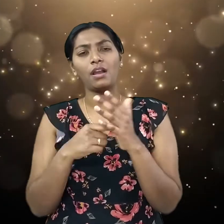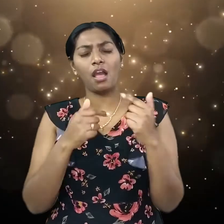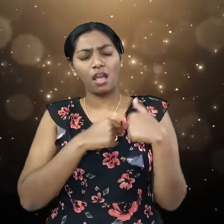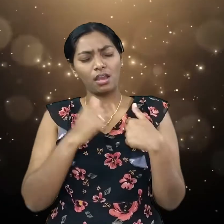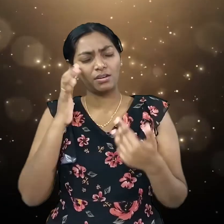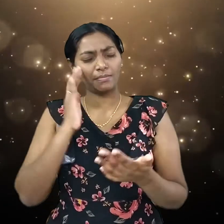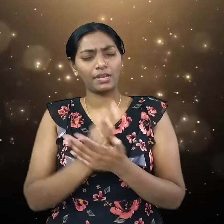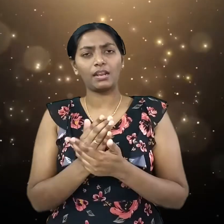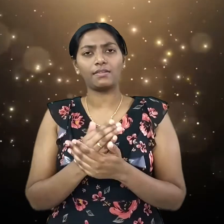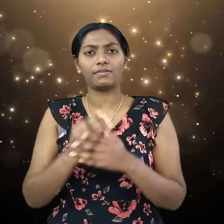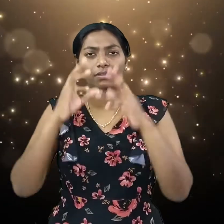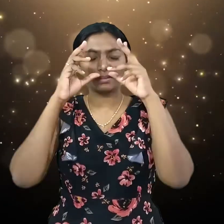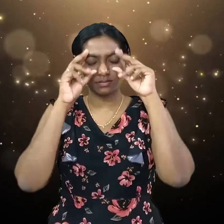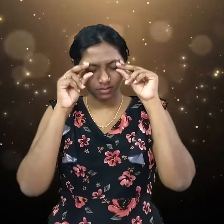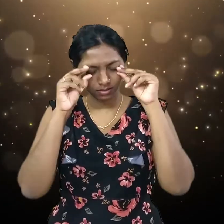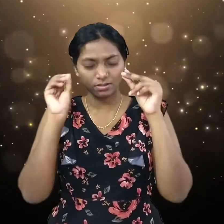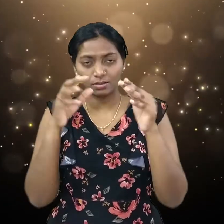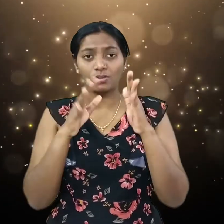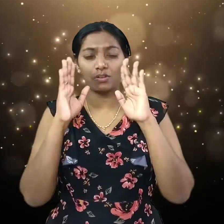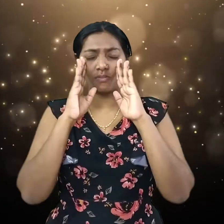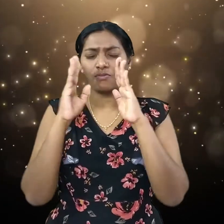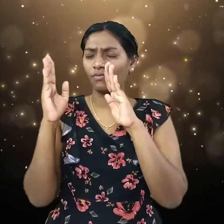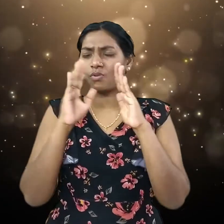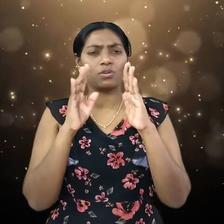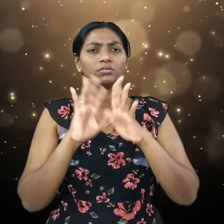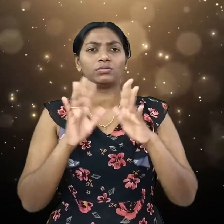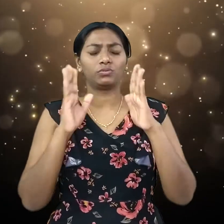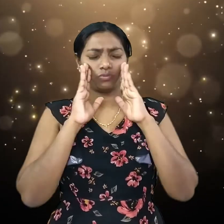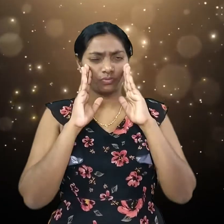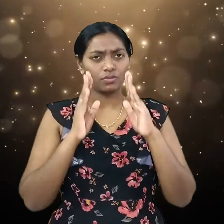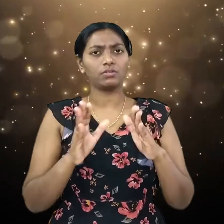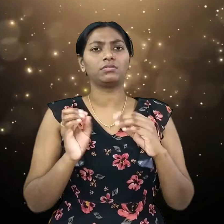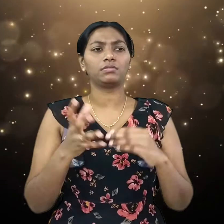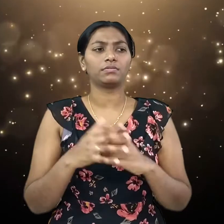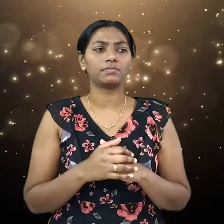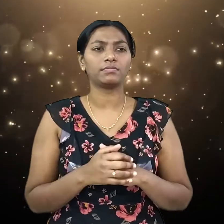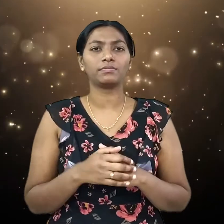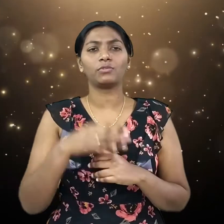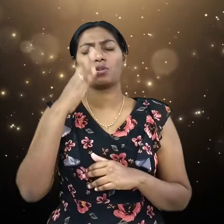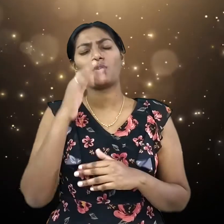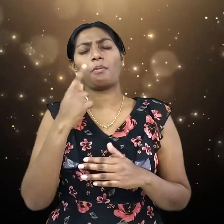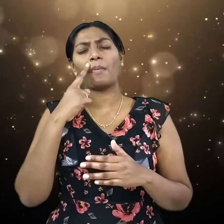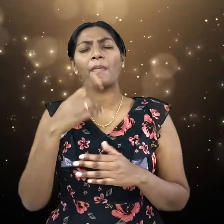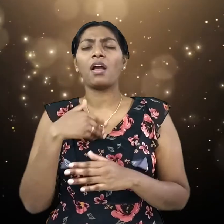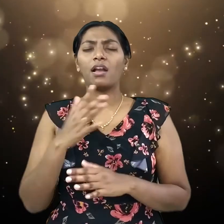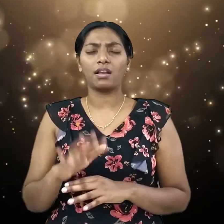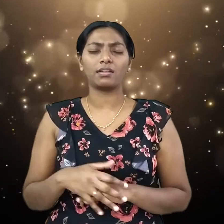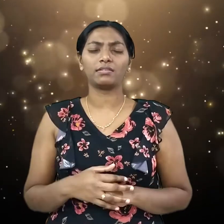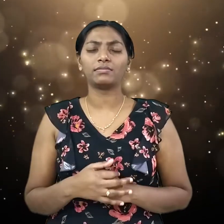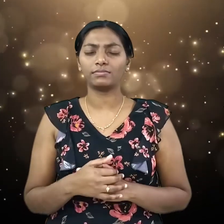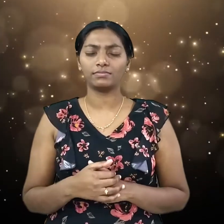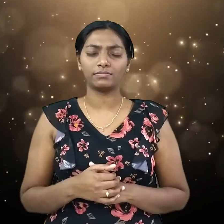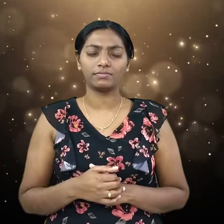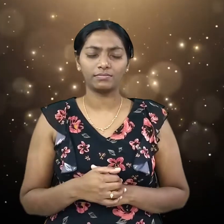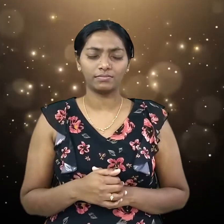बोलिएगा, अपने दिल में विश्वास करके। आंखें बंद कर लीजिए ताकि आपका ध्यान इधर उधर ना जाए। हे प्यारे